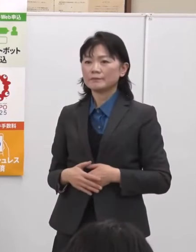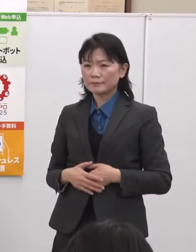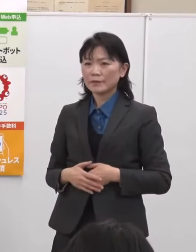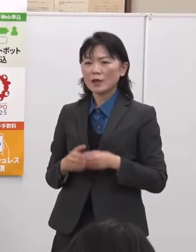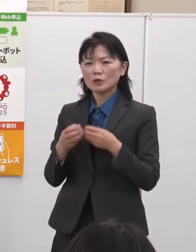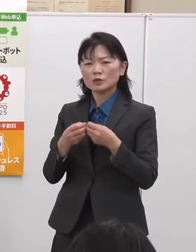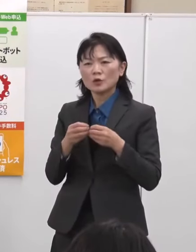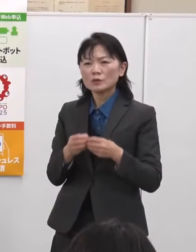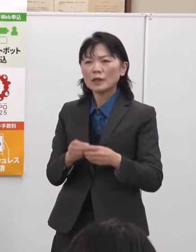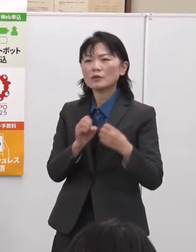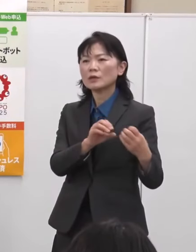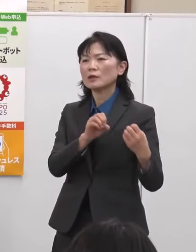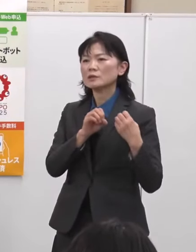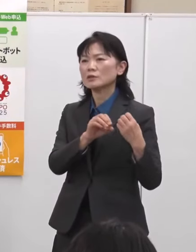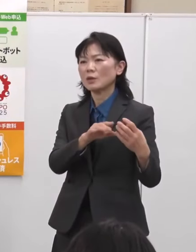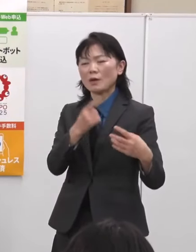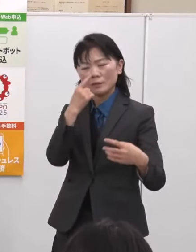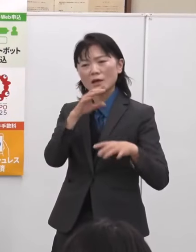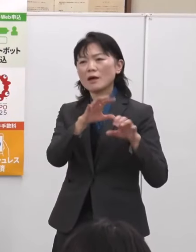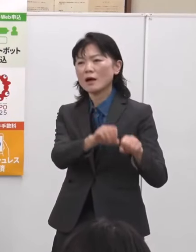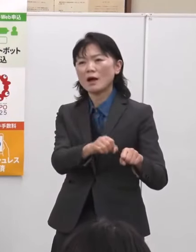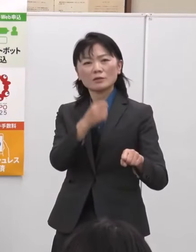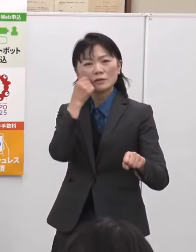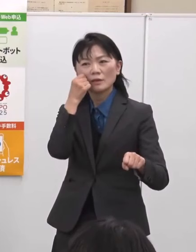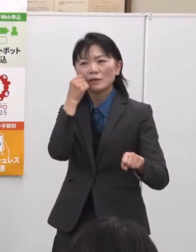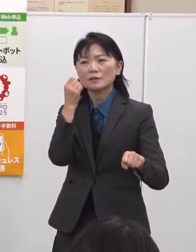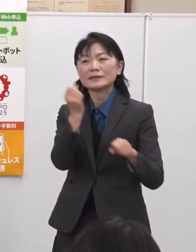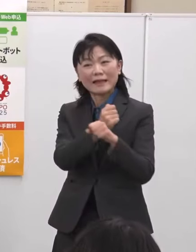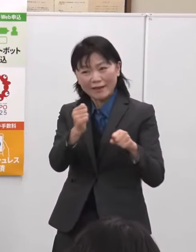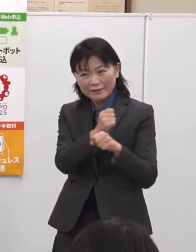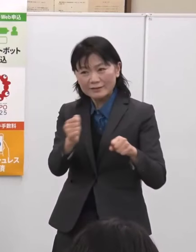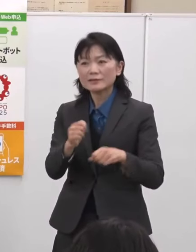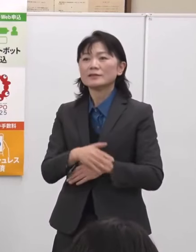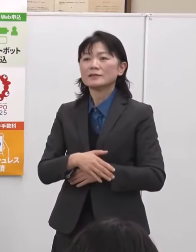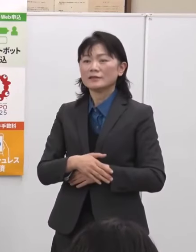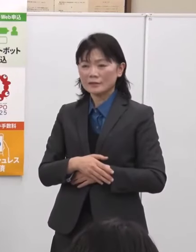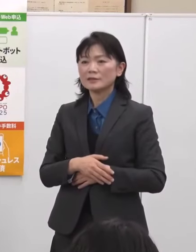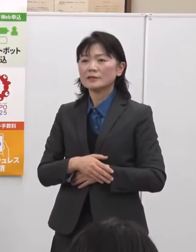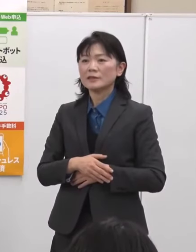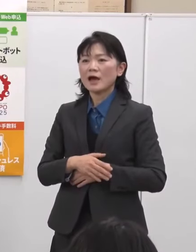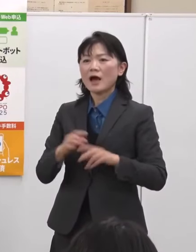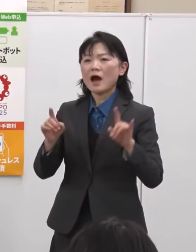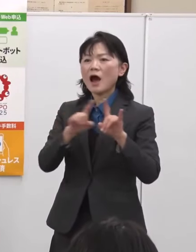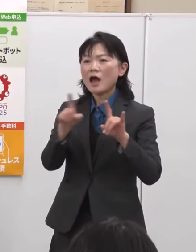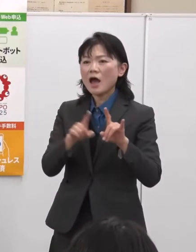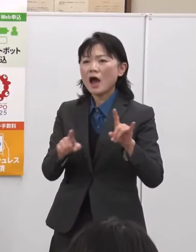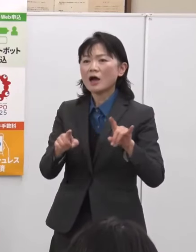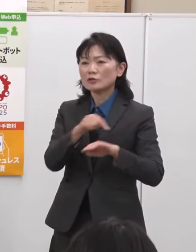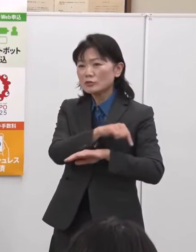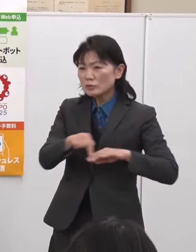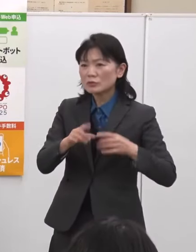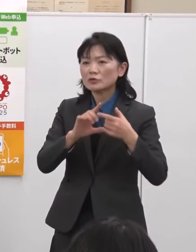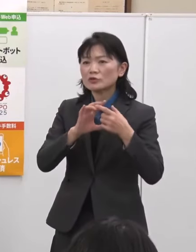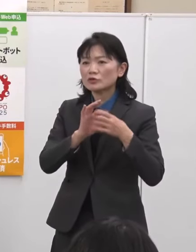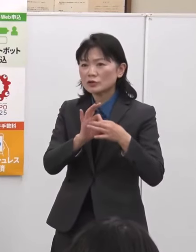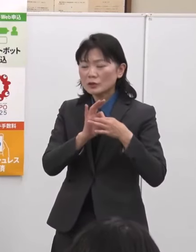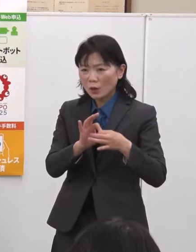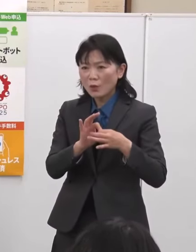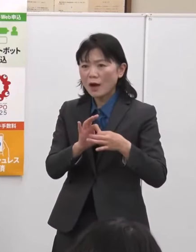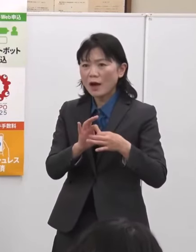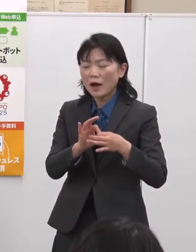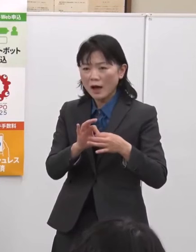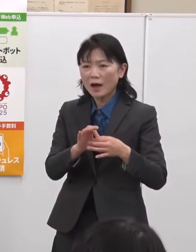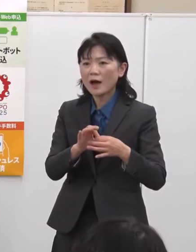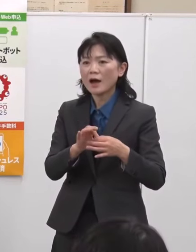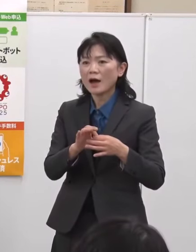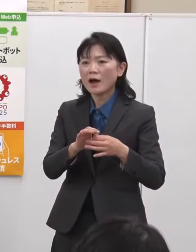詳細のやり取りまで把握しているわけではないんですが、IR につきましては双方向の、